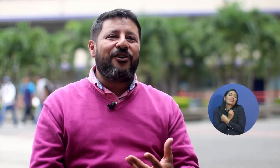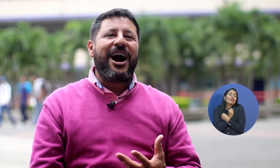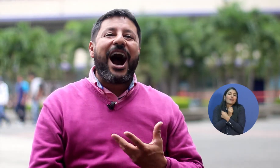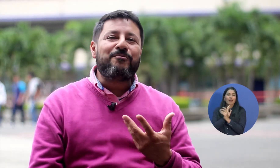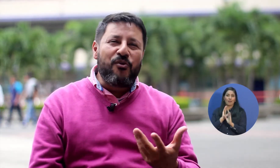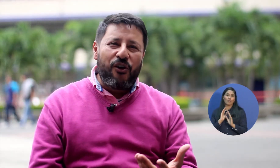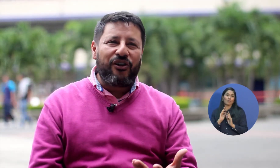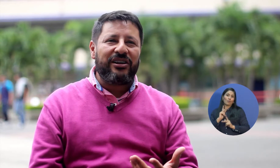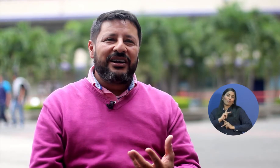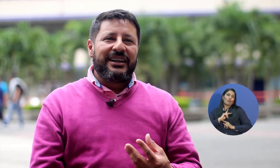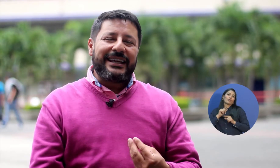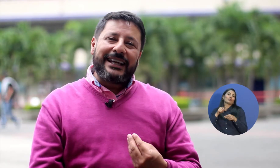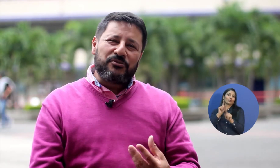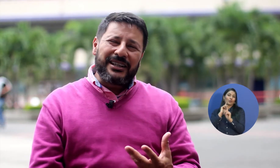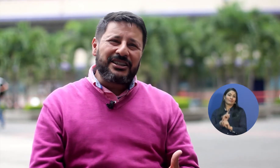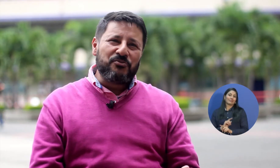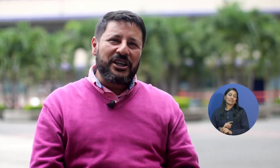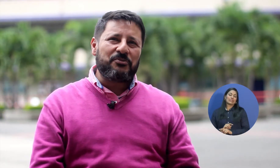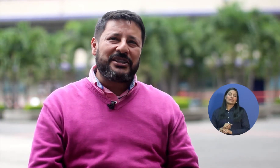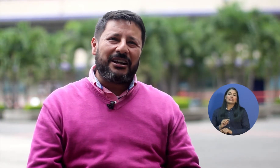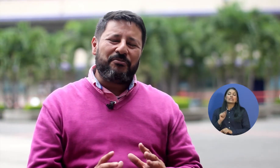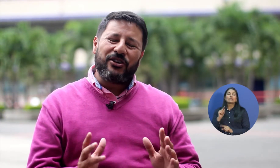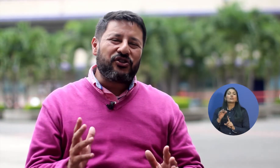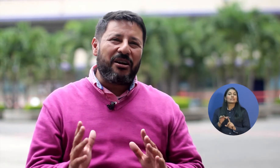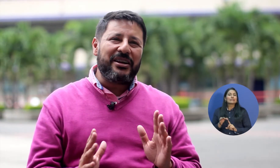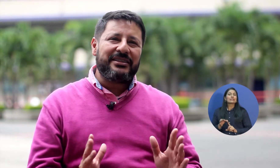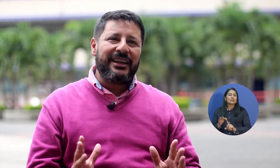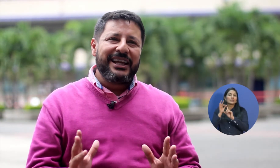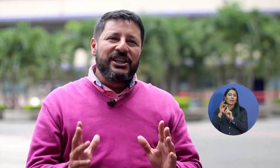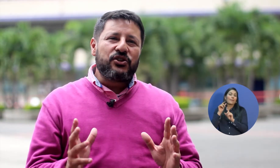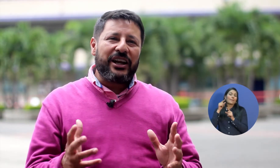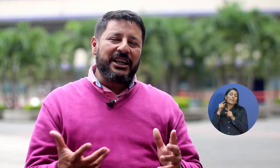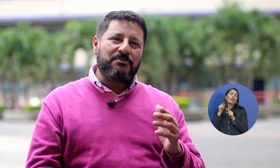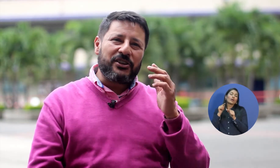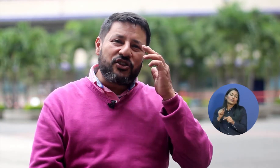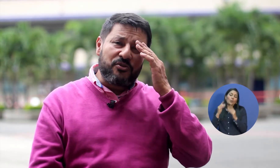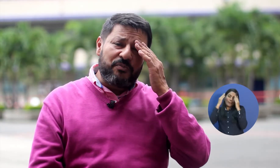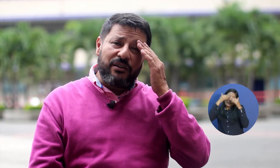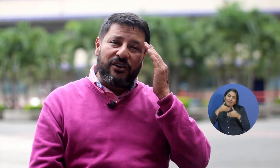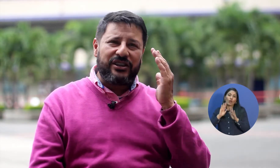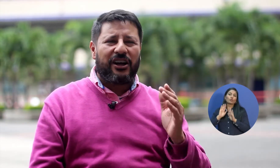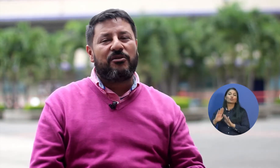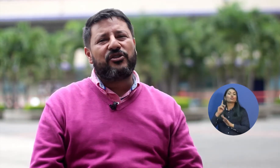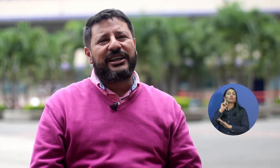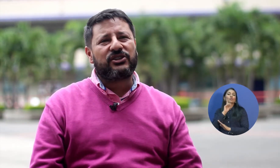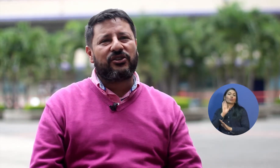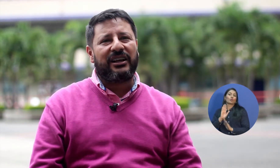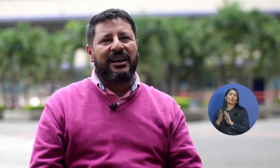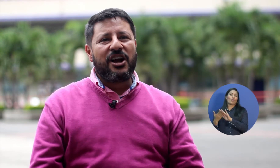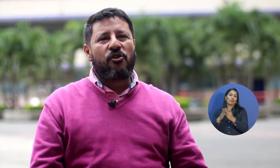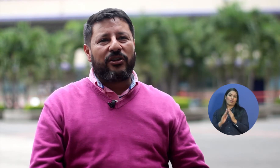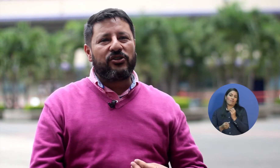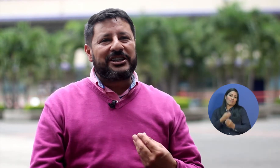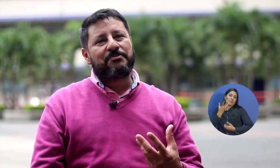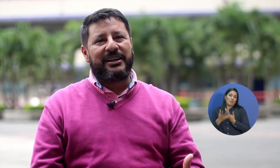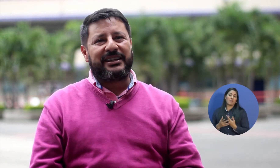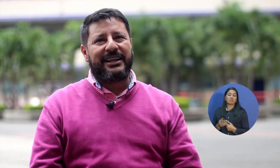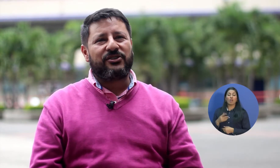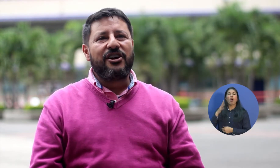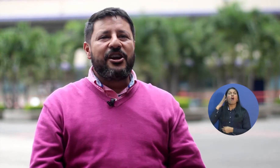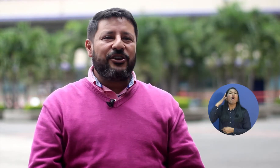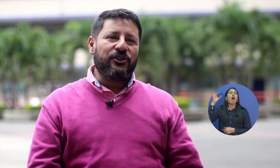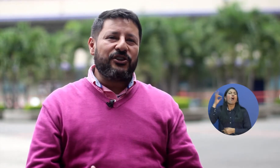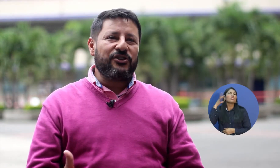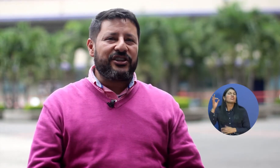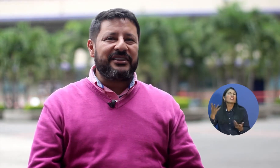amo, amor, y eso es muy especial, pero solamente surgen espacios muy privados de la comunidad sorda cuando se expresan